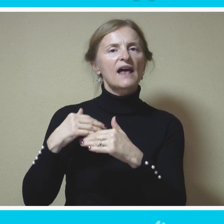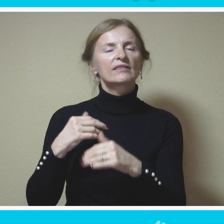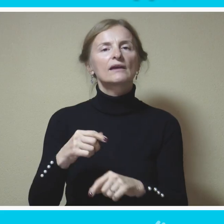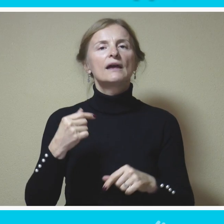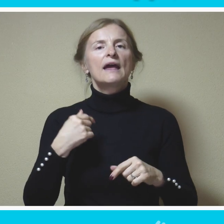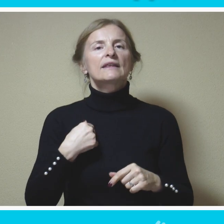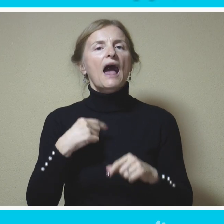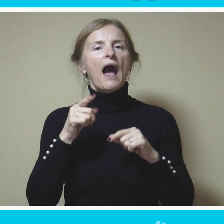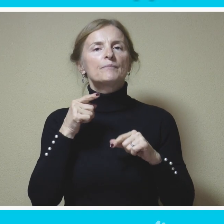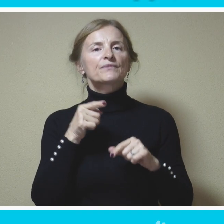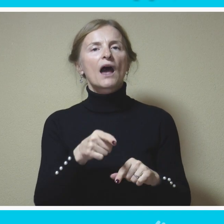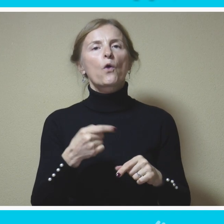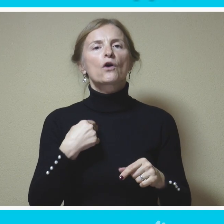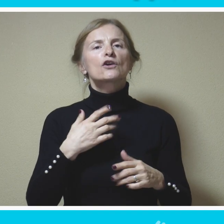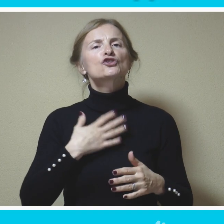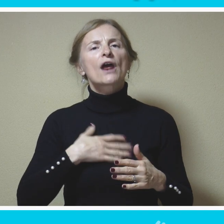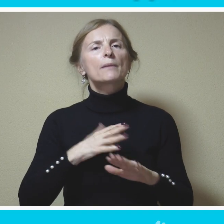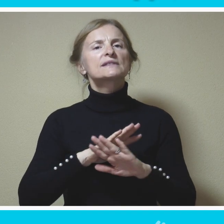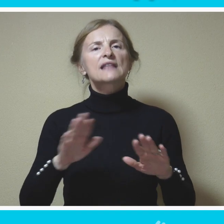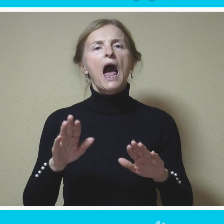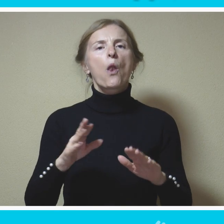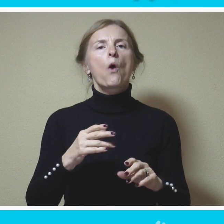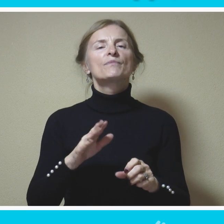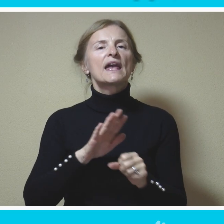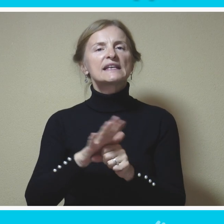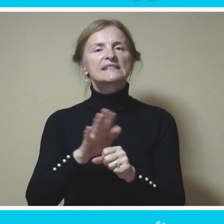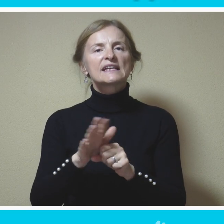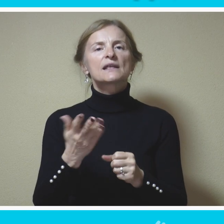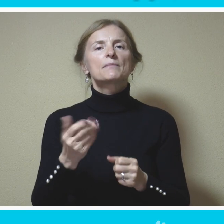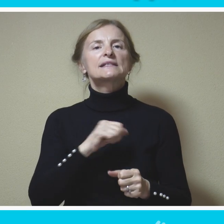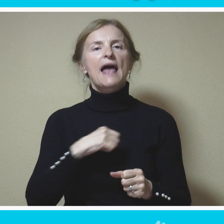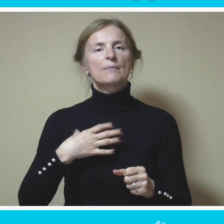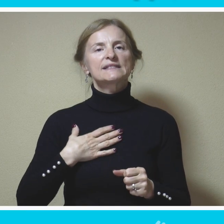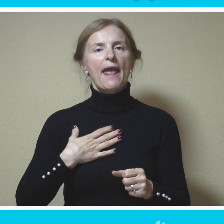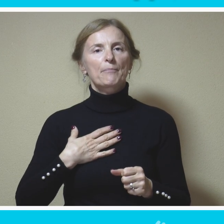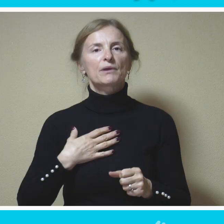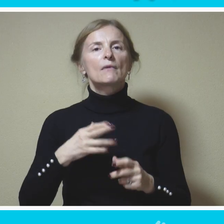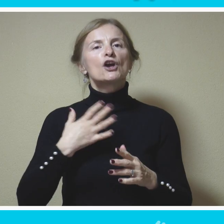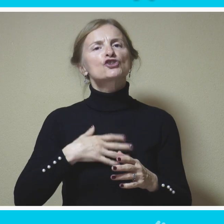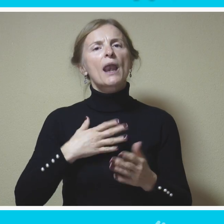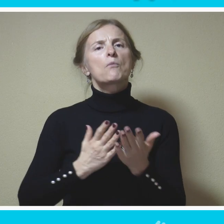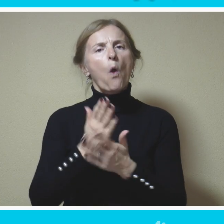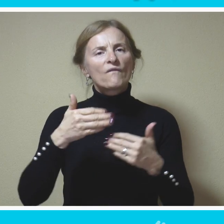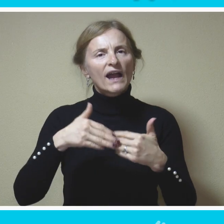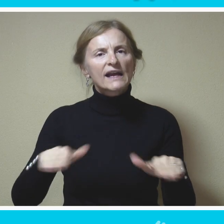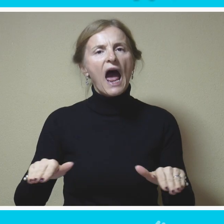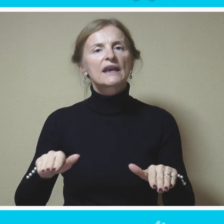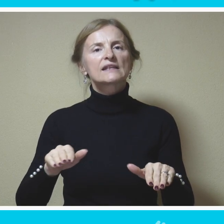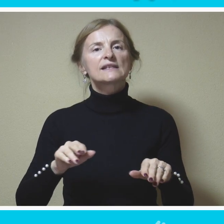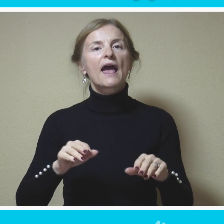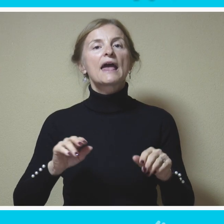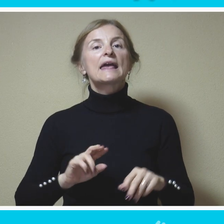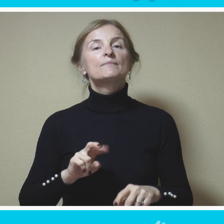unazad definisan time da sam non stop u nekom sistemu gdje sam sebi postavljam neke nove granice i